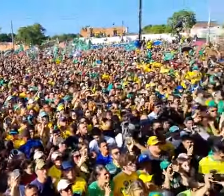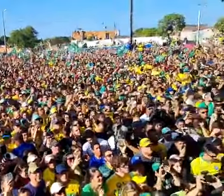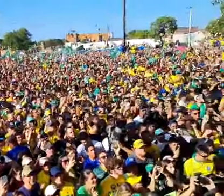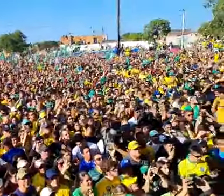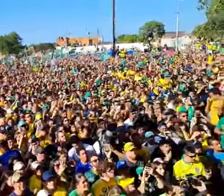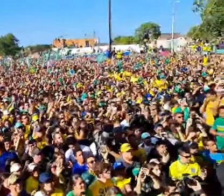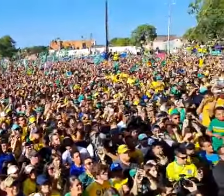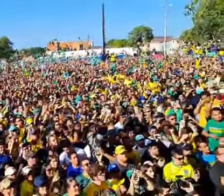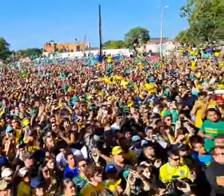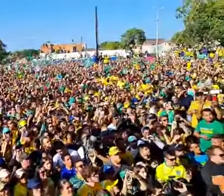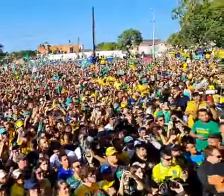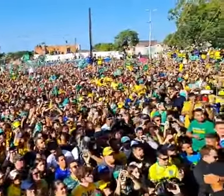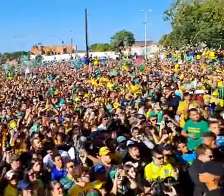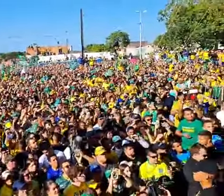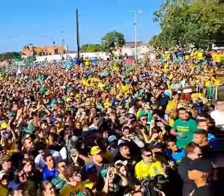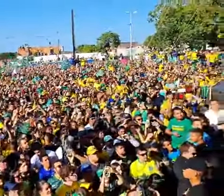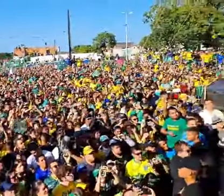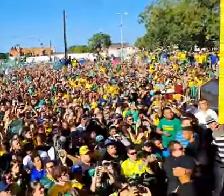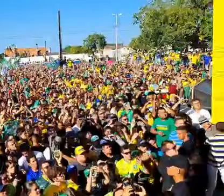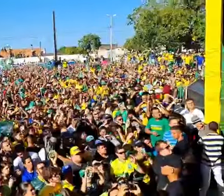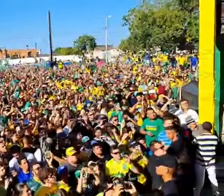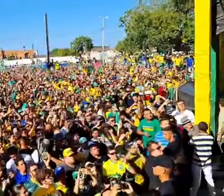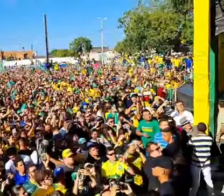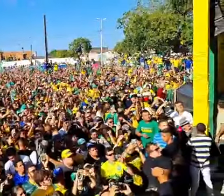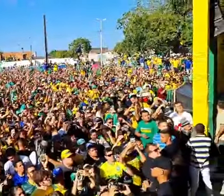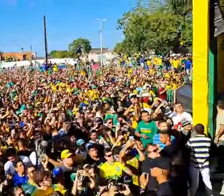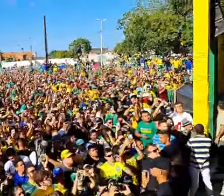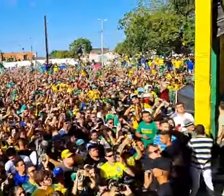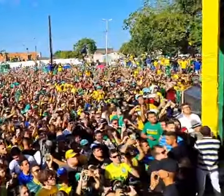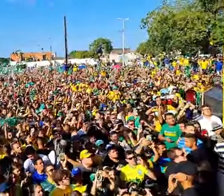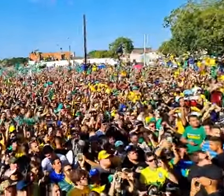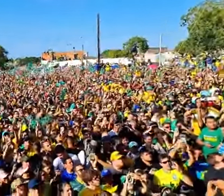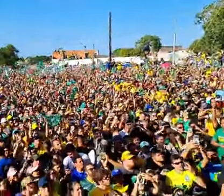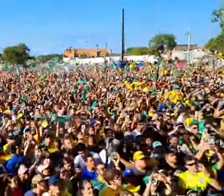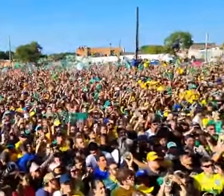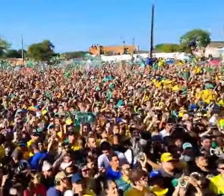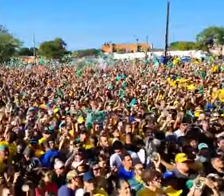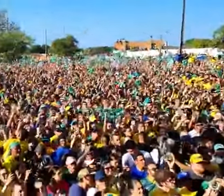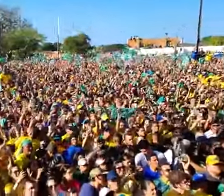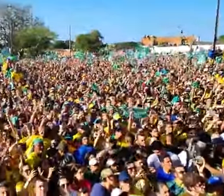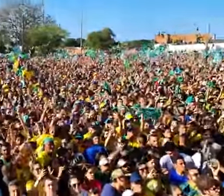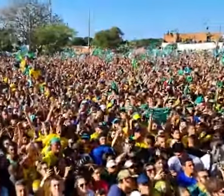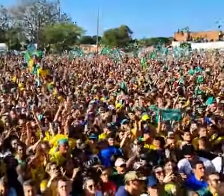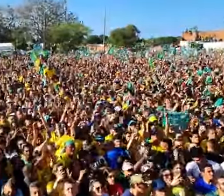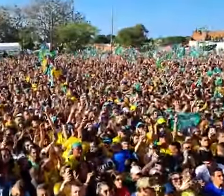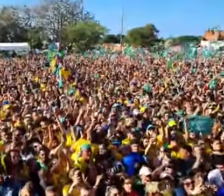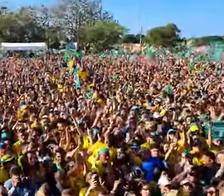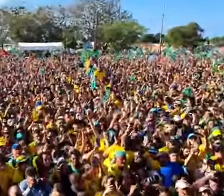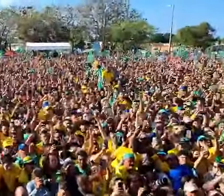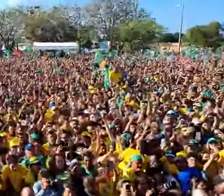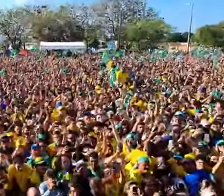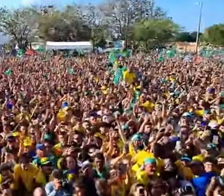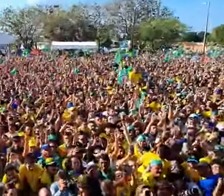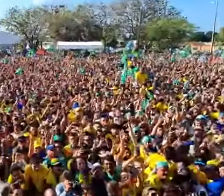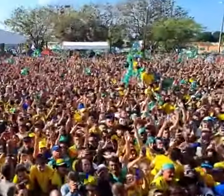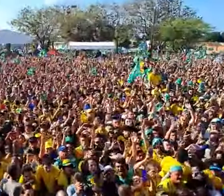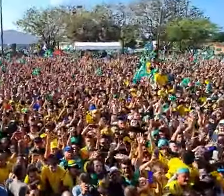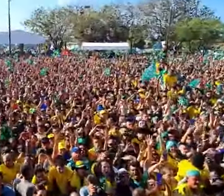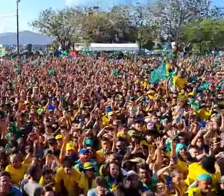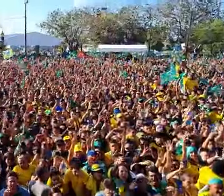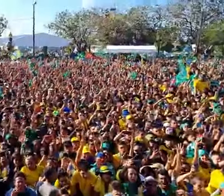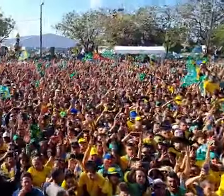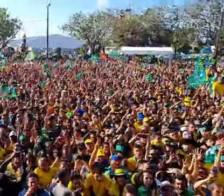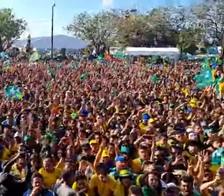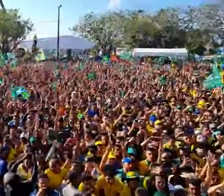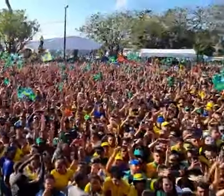que representa a dignidade do povo brasileiro, o meu presidente Jair, Jair, Jair,